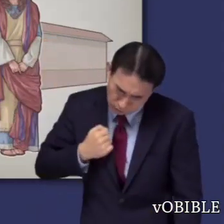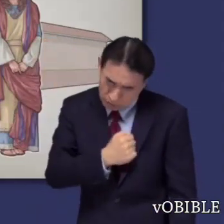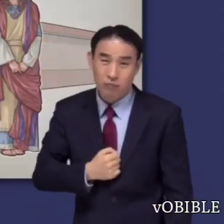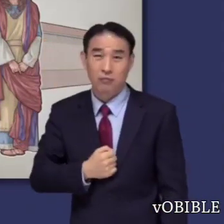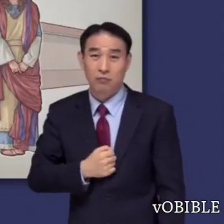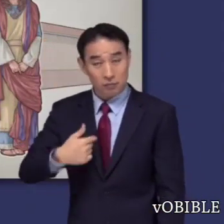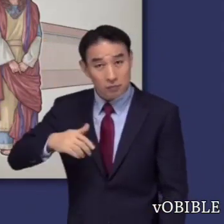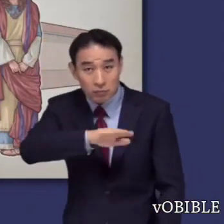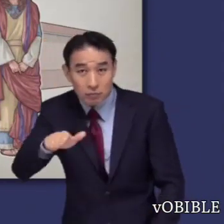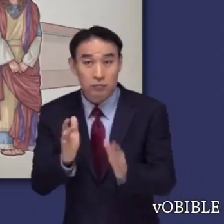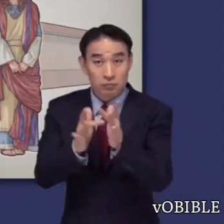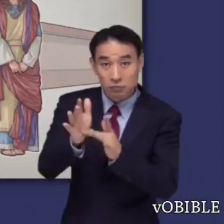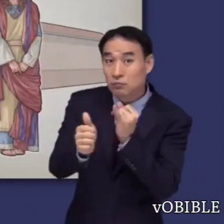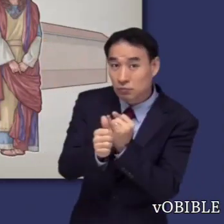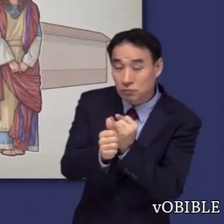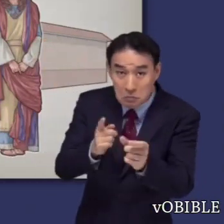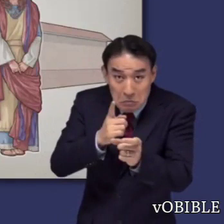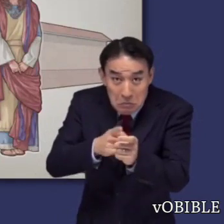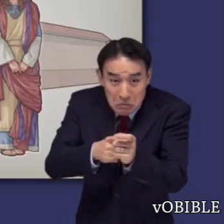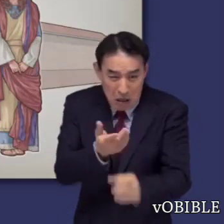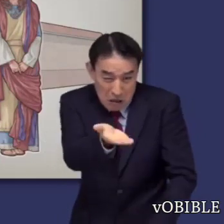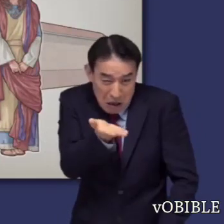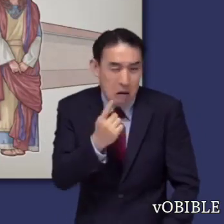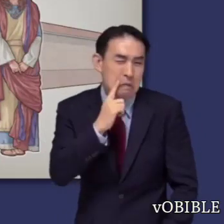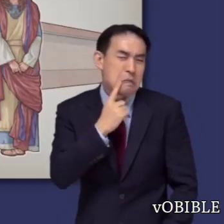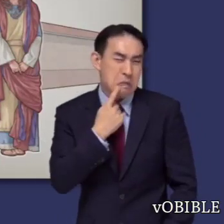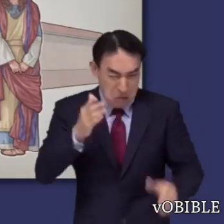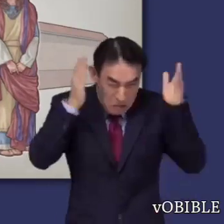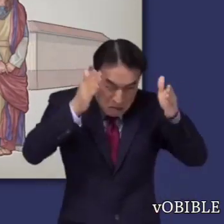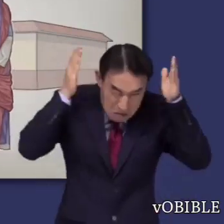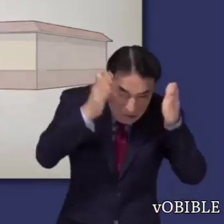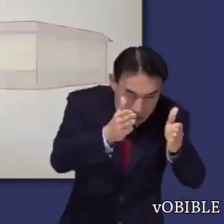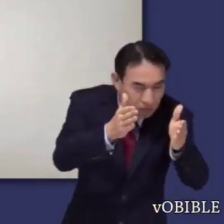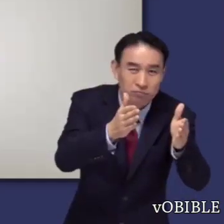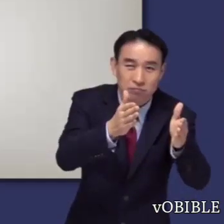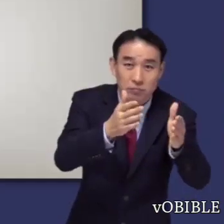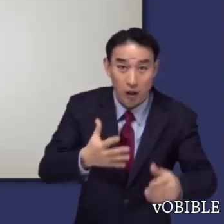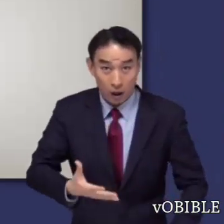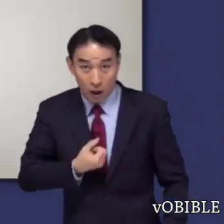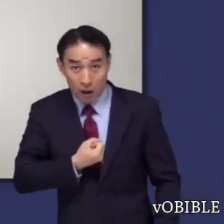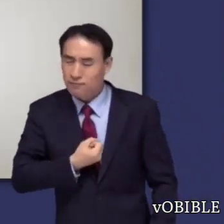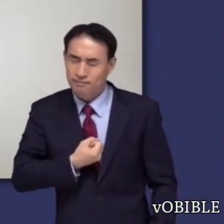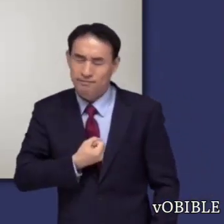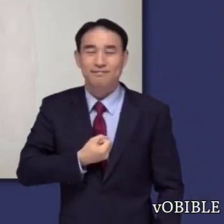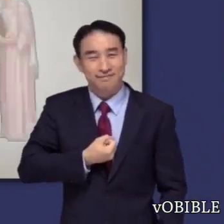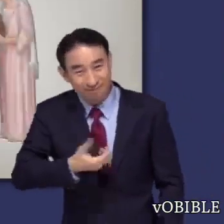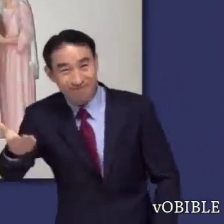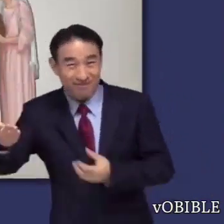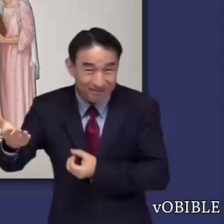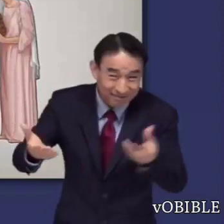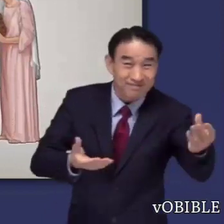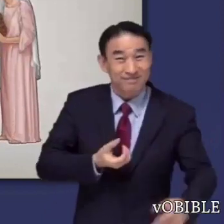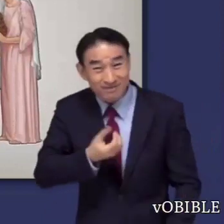痛苦，让自己遍体鳞伤。 真基督徒不应该贪婪，